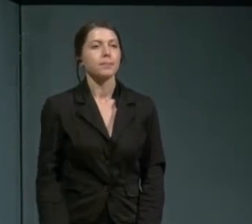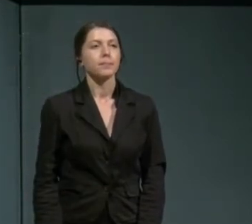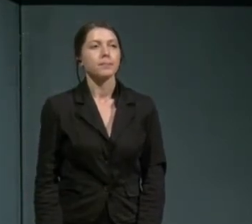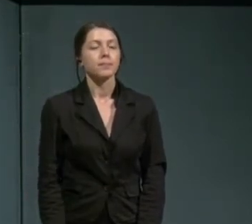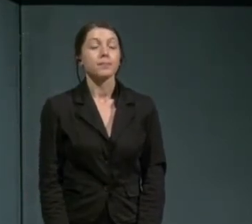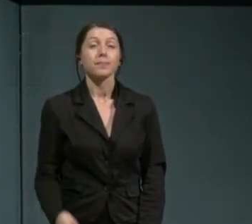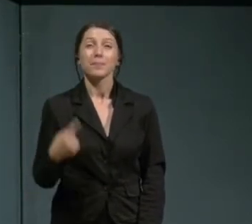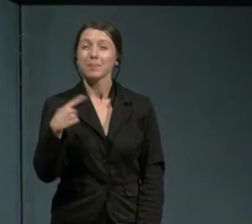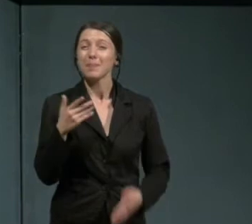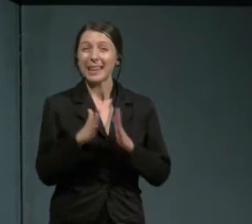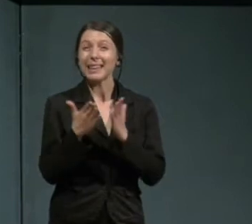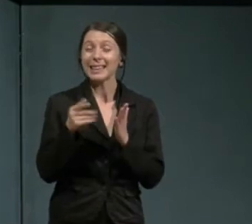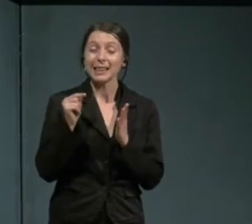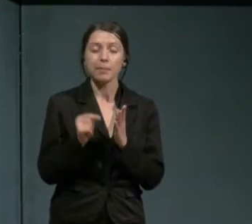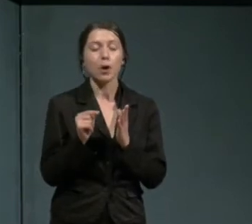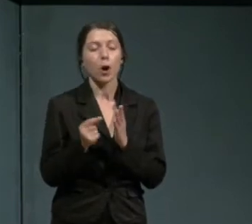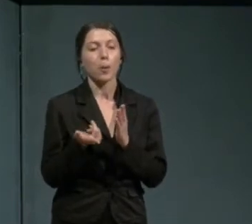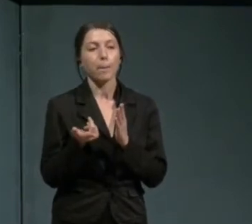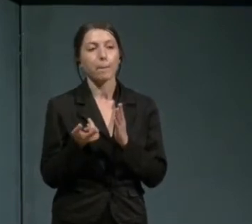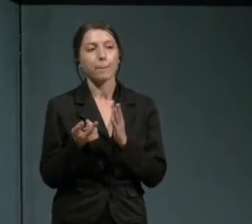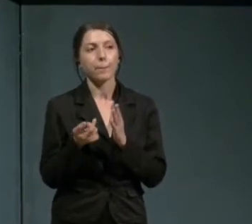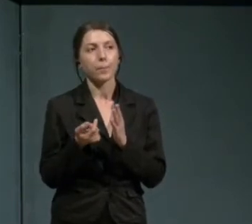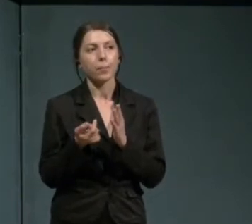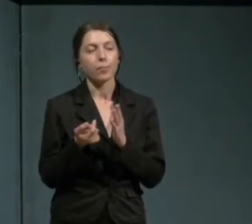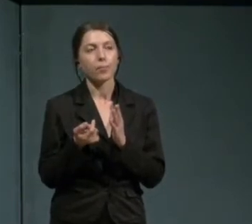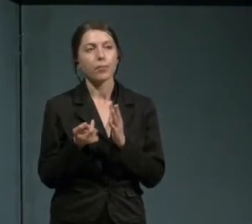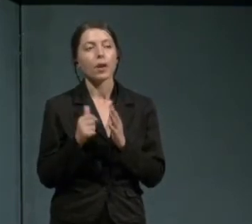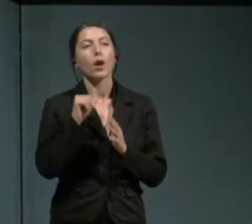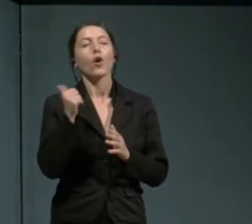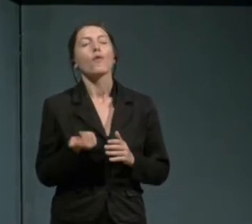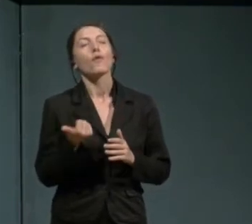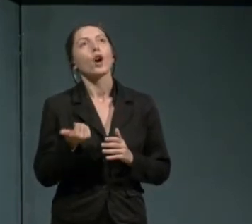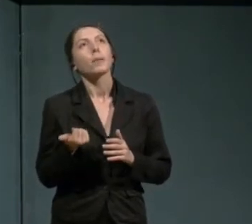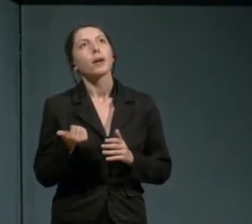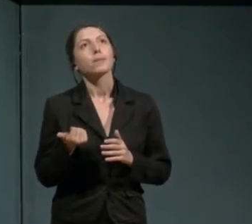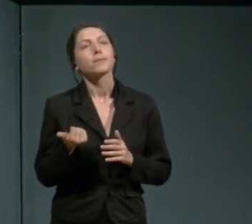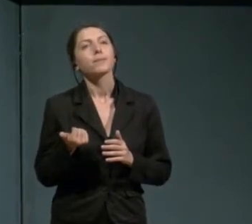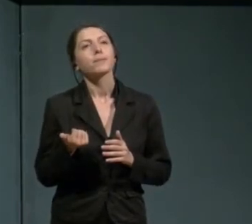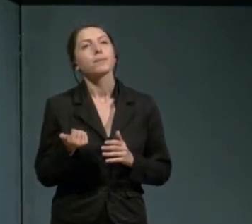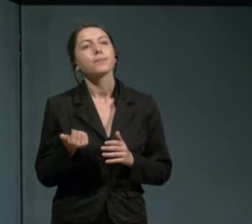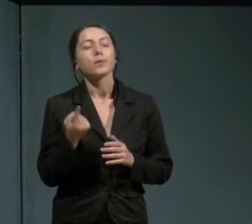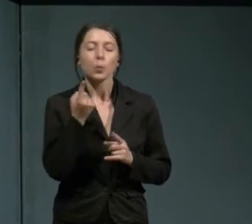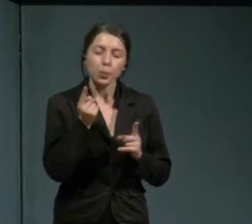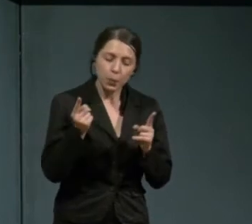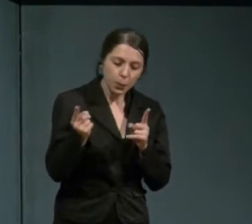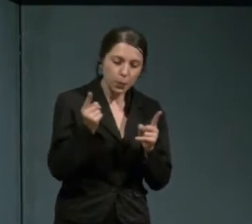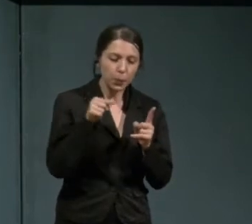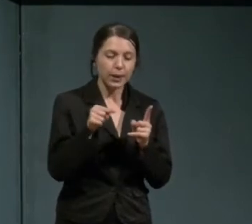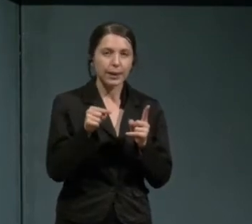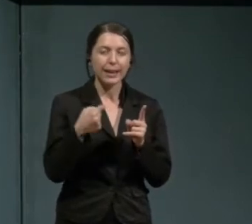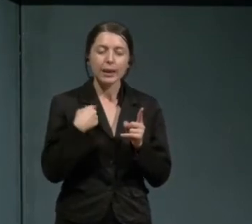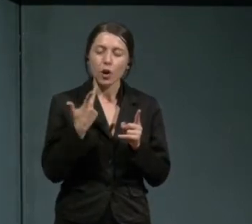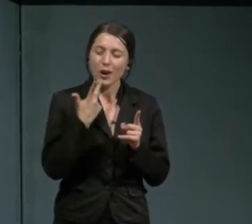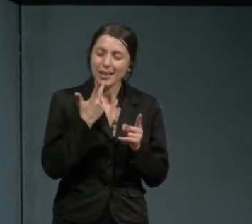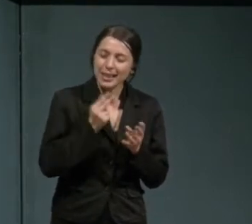questo libro per me rappresenta veramente un istante in cui cercavo di